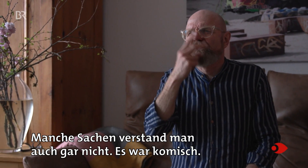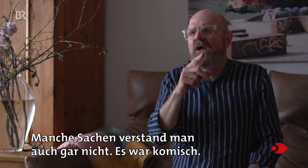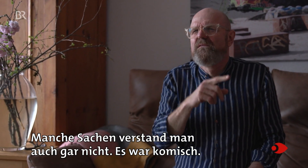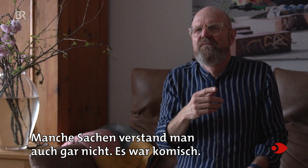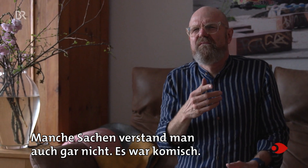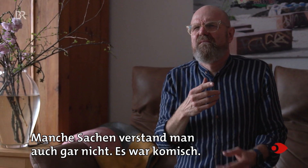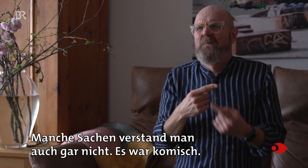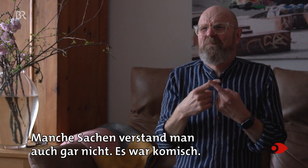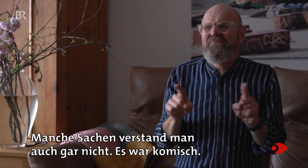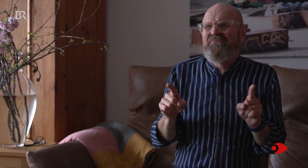nicht. Es war komisch.